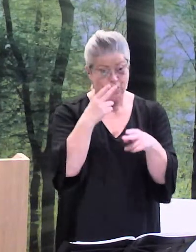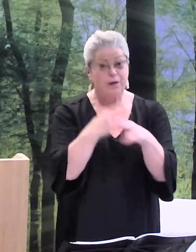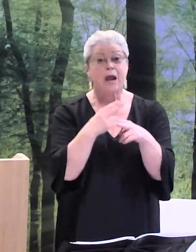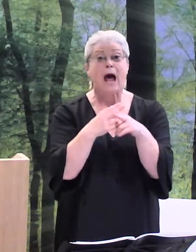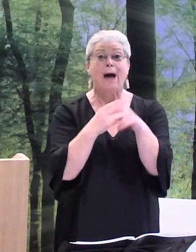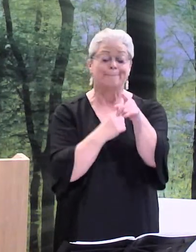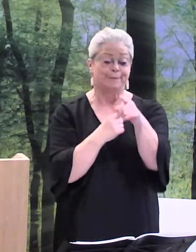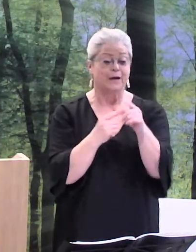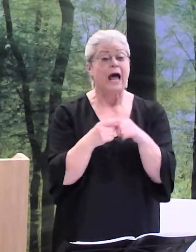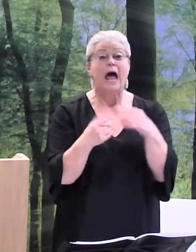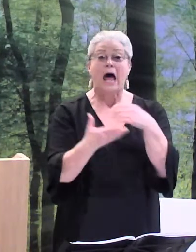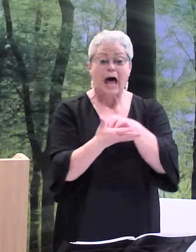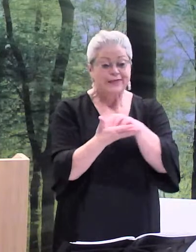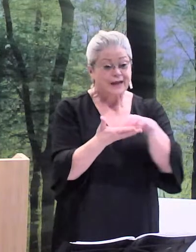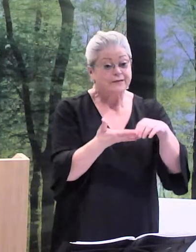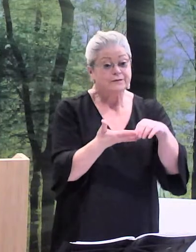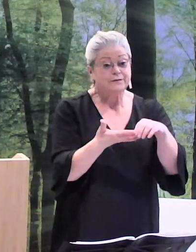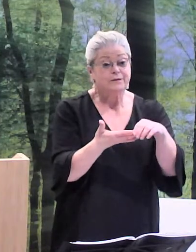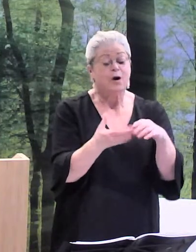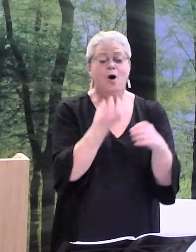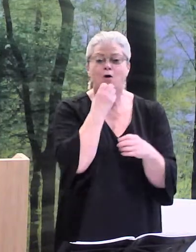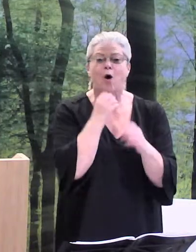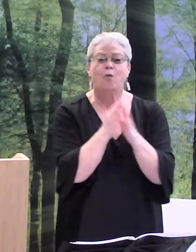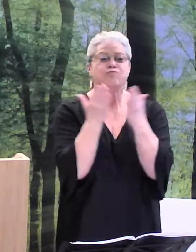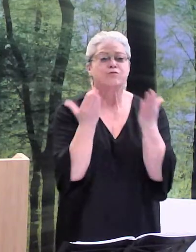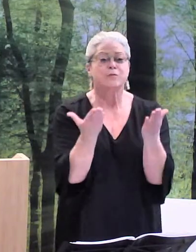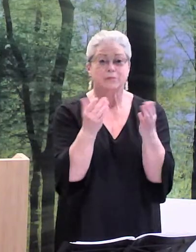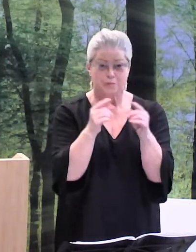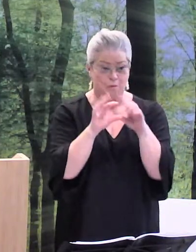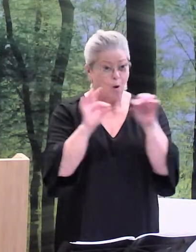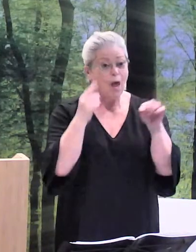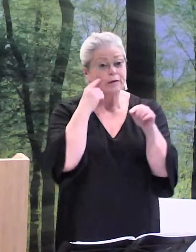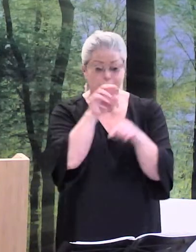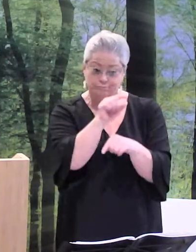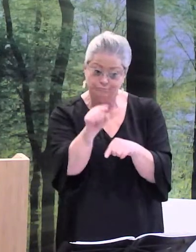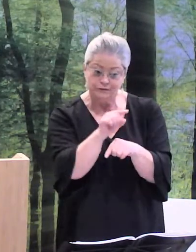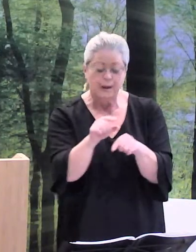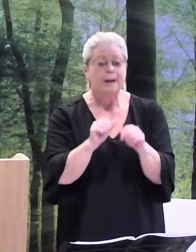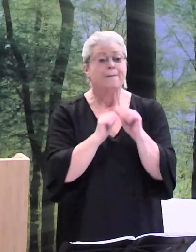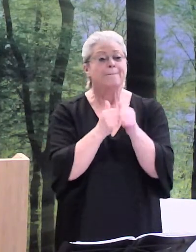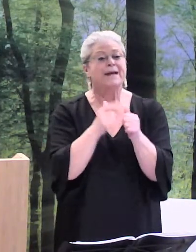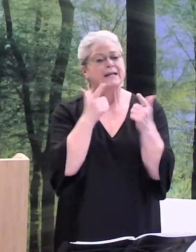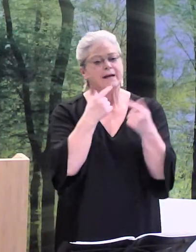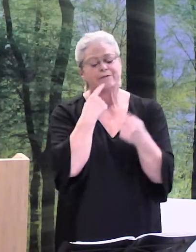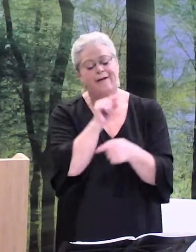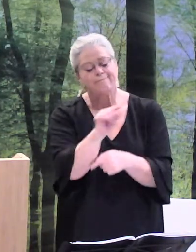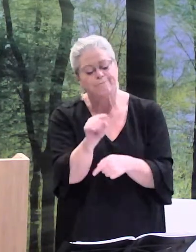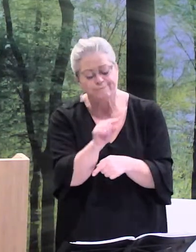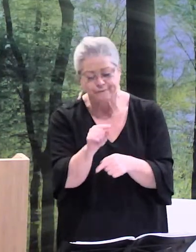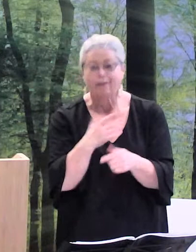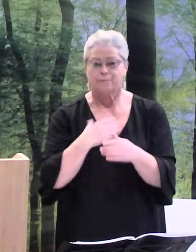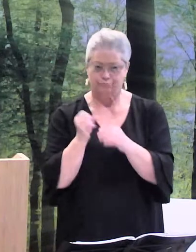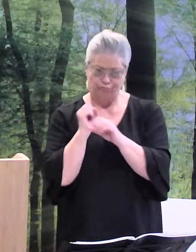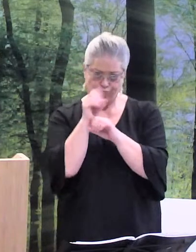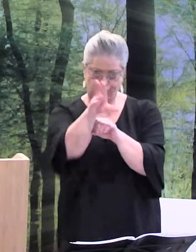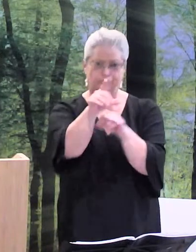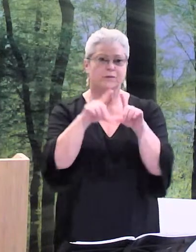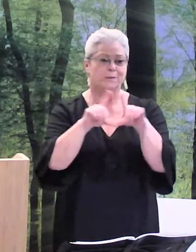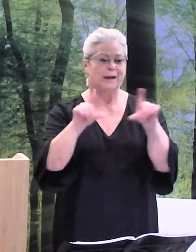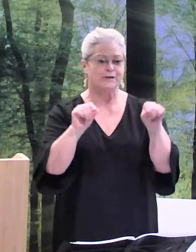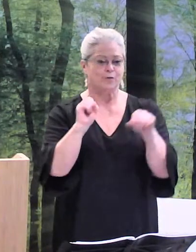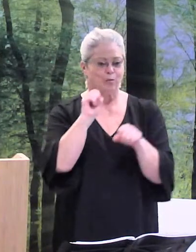naam en adres achter via het rouwboek dat online staat. Daar kan u ook uw medeleven betuigen en dan sturen wij u graag een prentje